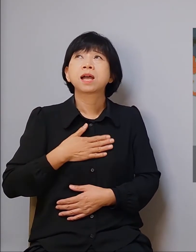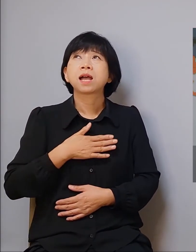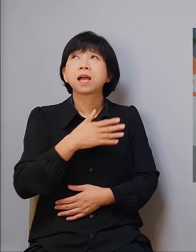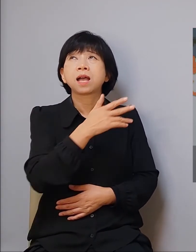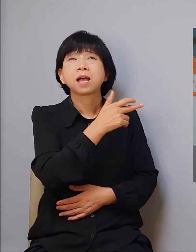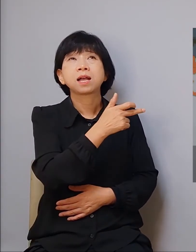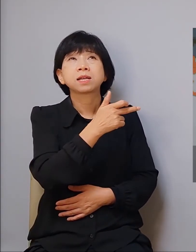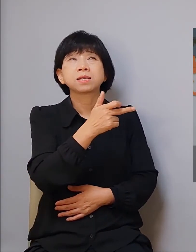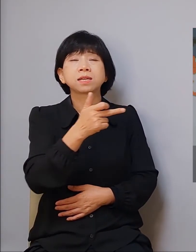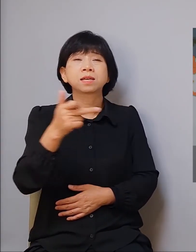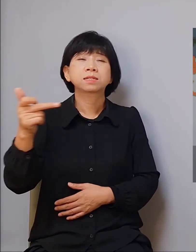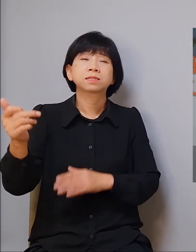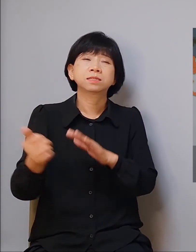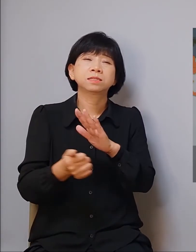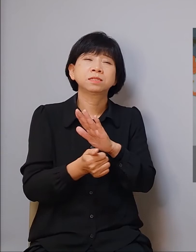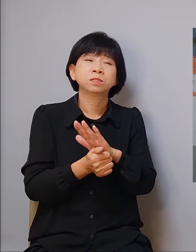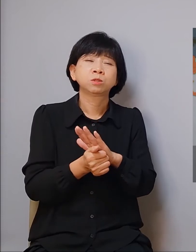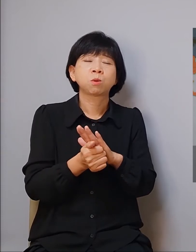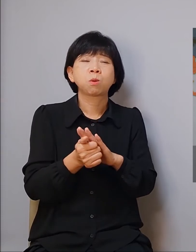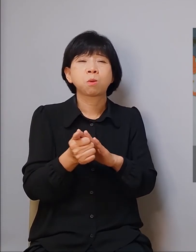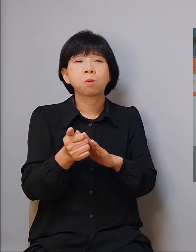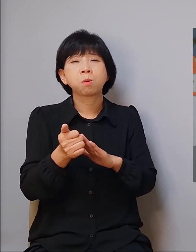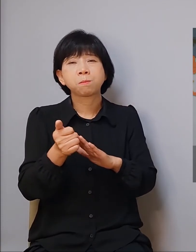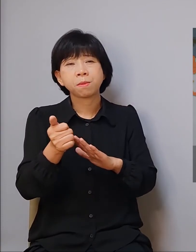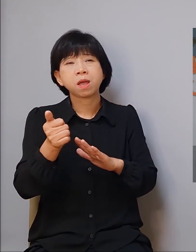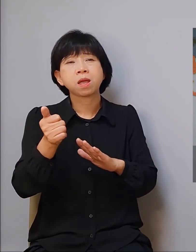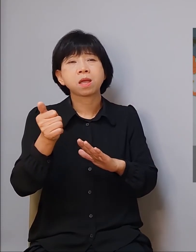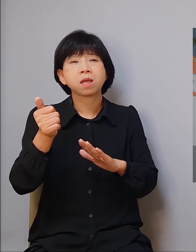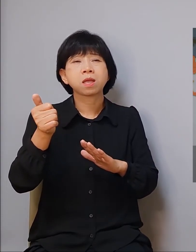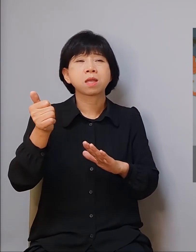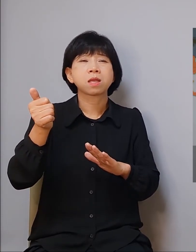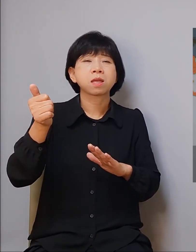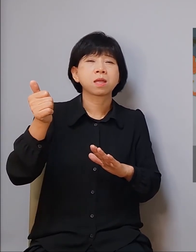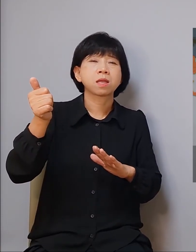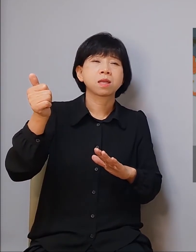주는 나의 큰